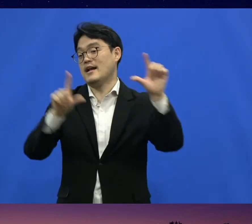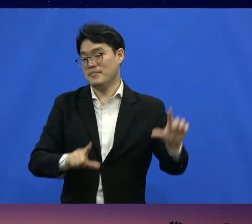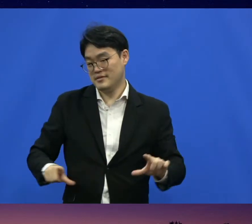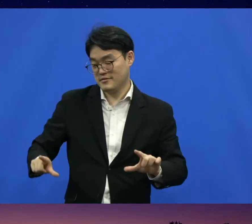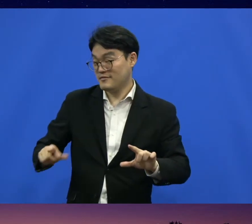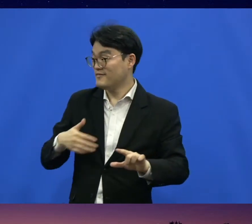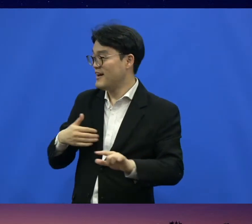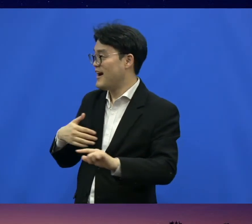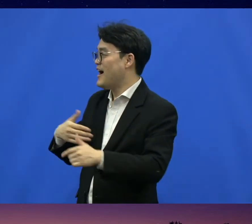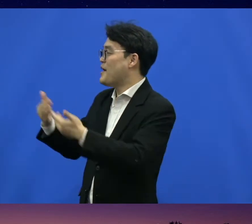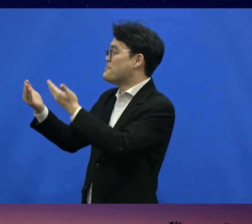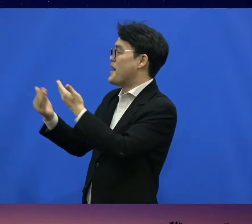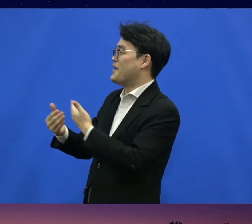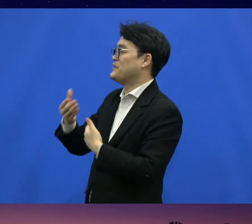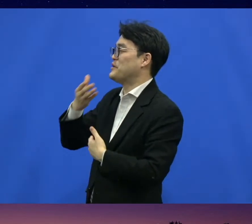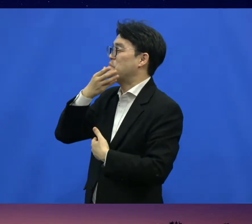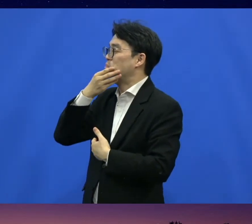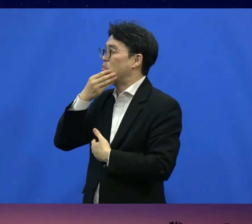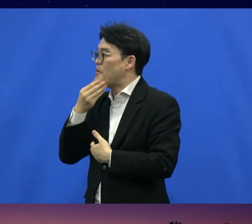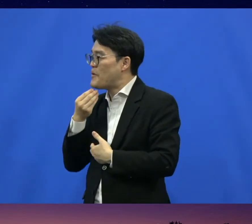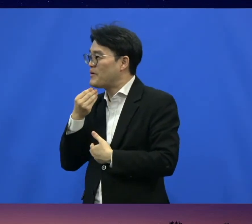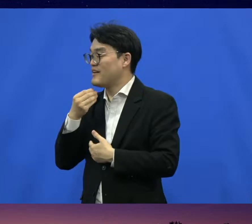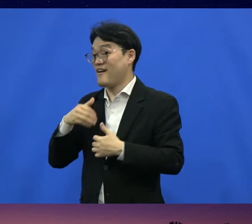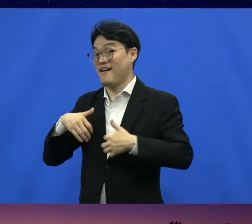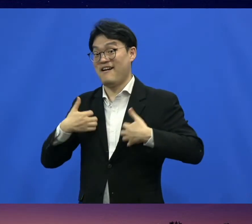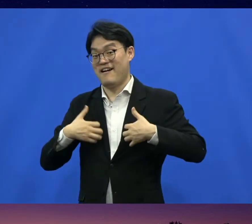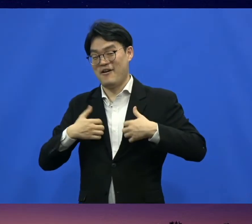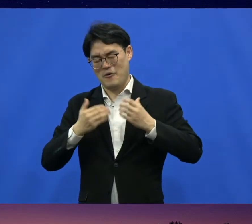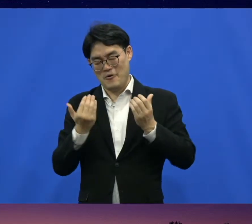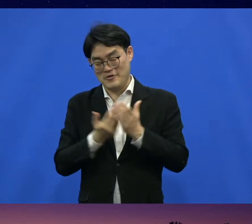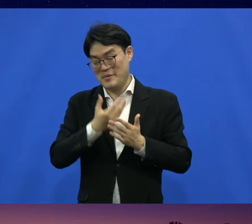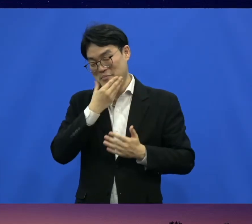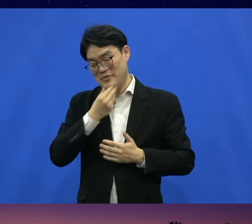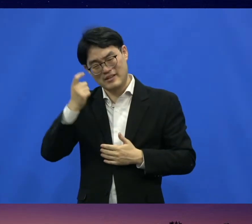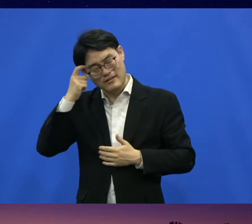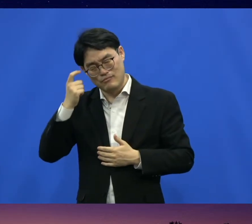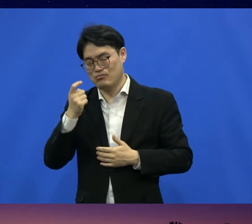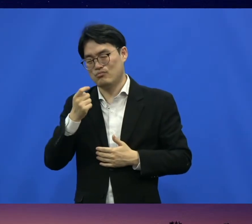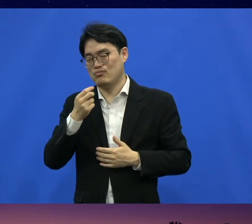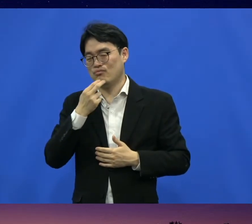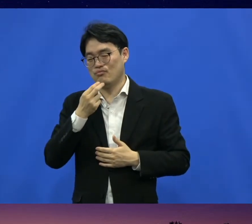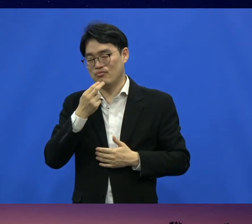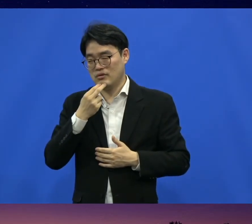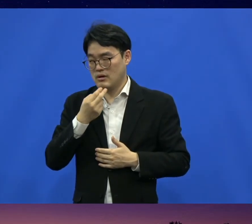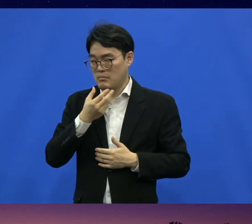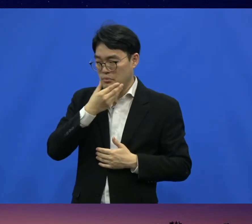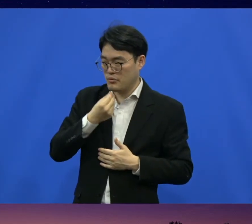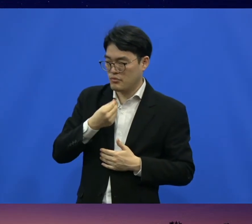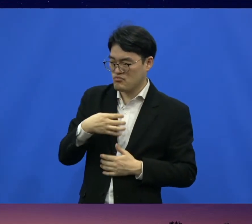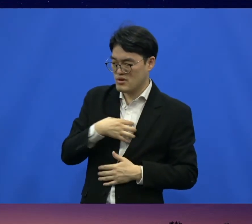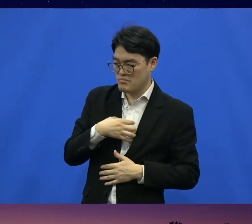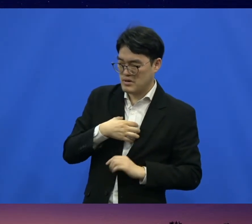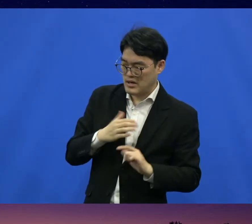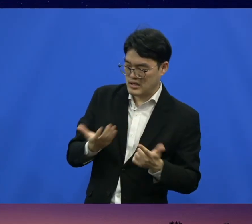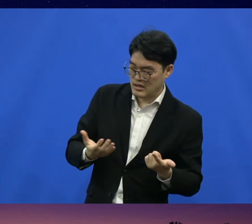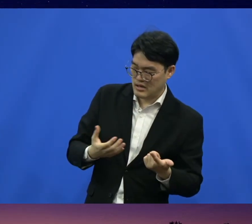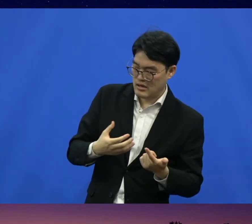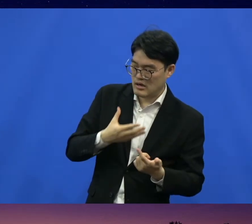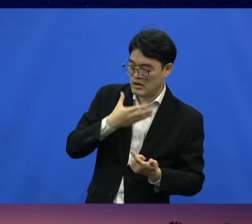복을 복으로 온전히 보지 못할 때가 많아요. 그런데 그 복이 어떤 때는 위험해 보이는,